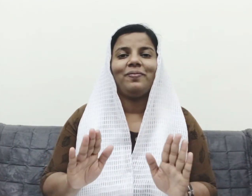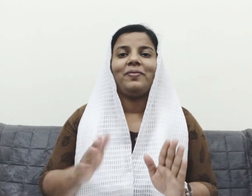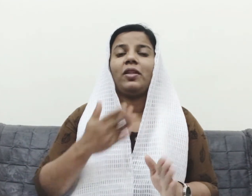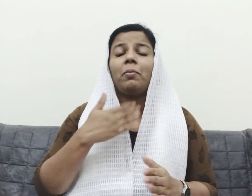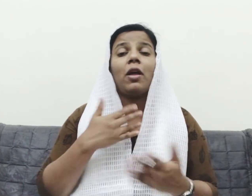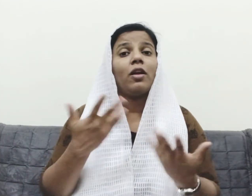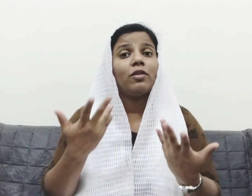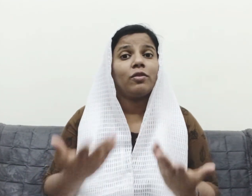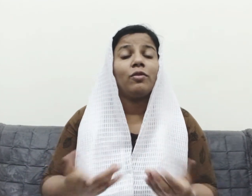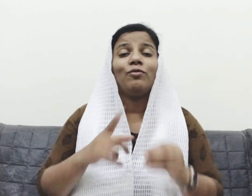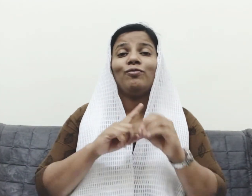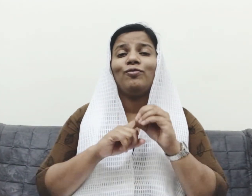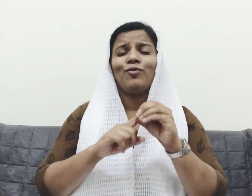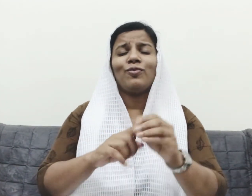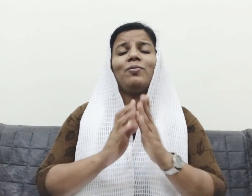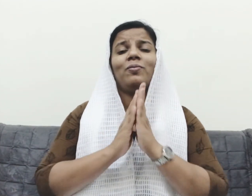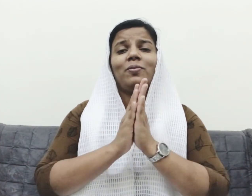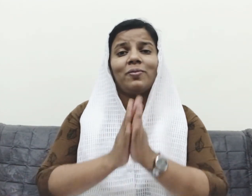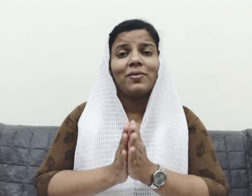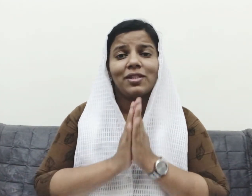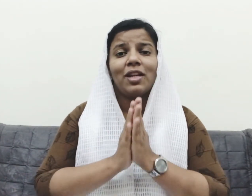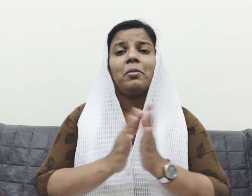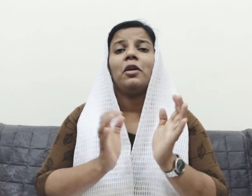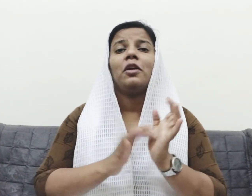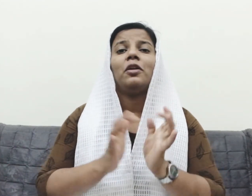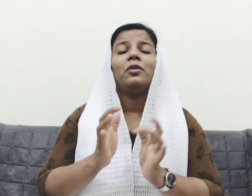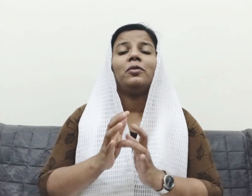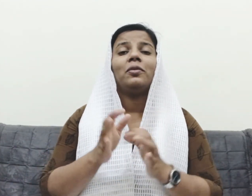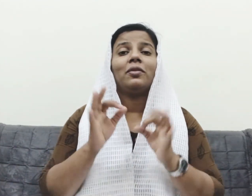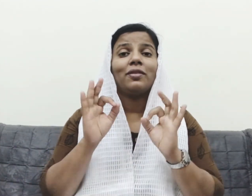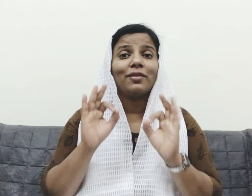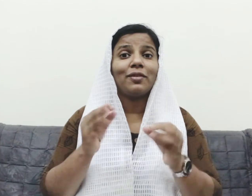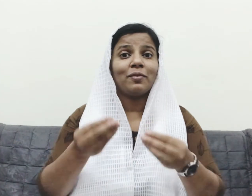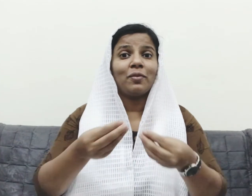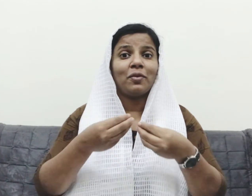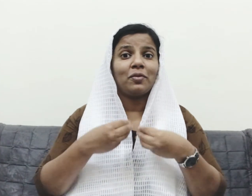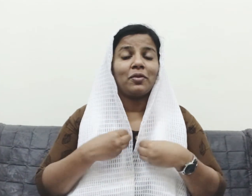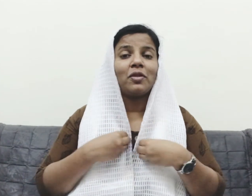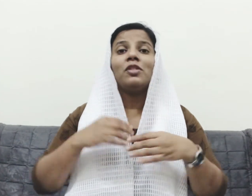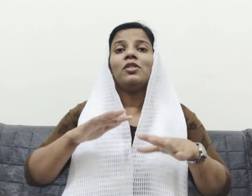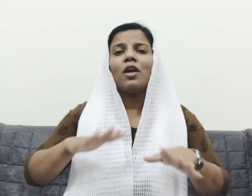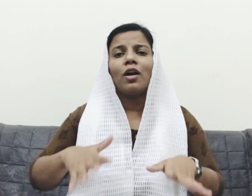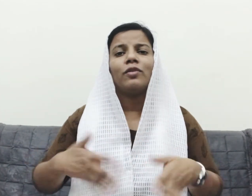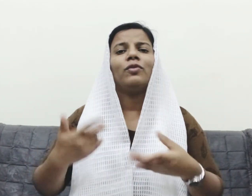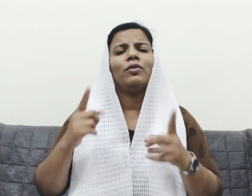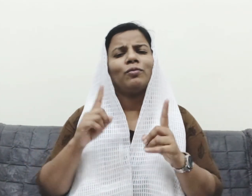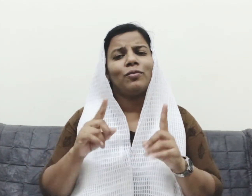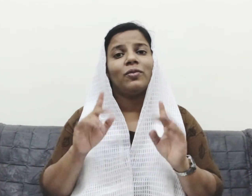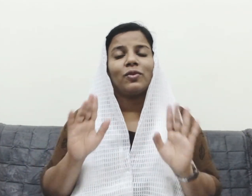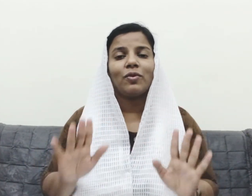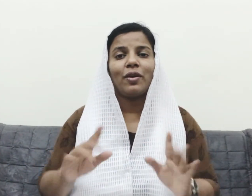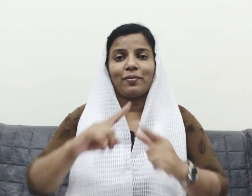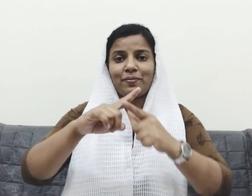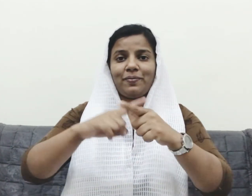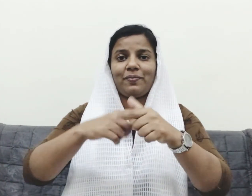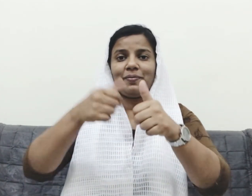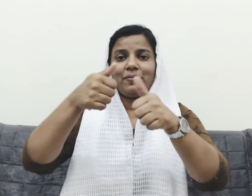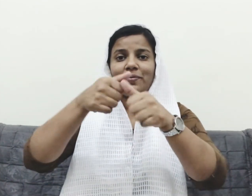എന്ത് ചോദിച്ചാലും അതിന്മേൽ ആമേൻ നമുക്ക് തരുന്നതിന് സന്തോഷം മാത്രമേ ഉള്ളൂ. യാക്കോബിൻ്റെ ലേഖനത്തിൽ ഇങ്ങനൊരു